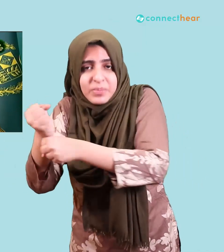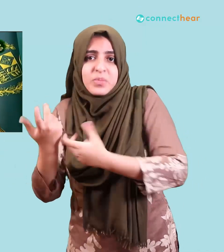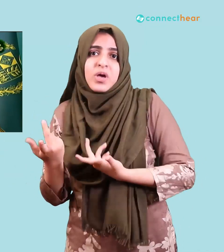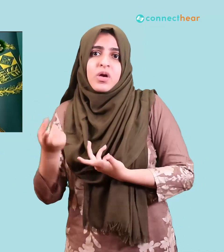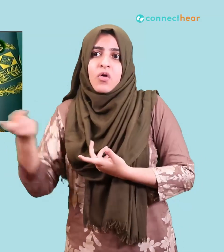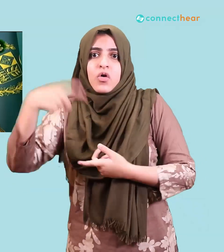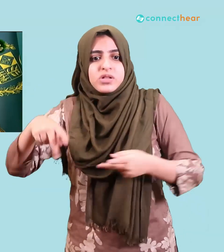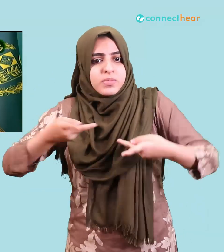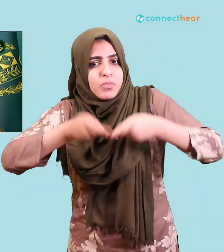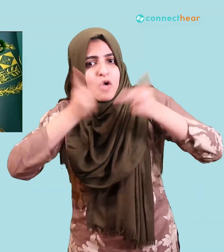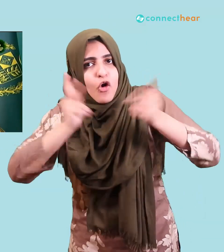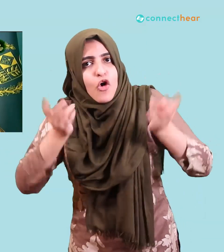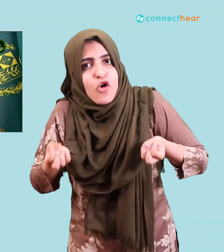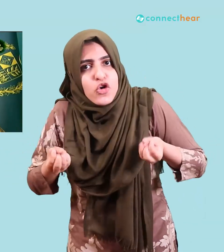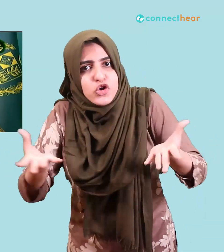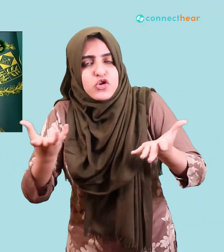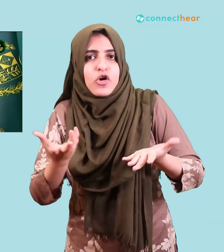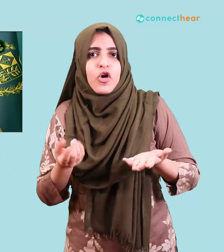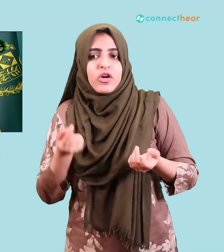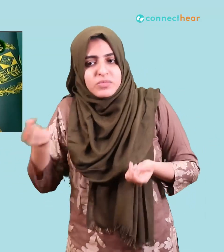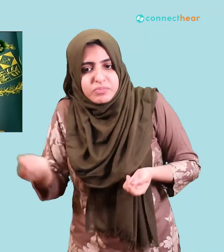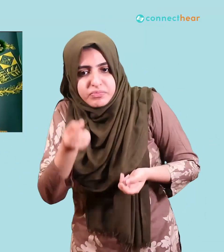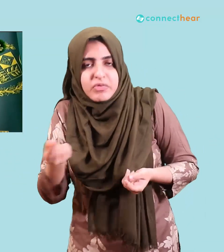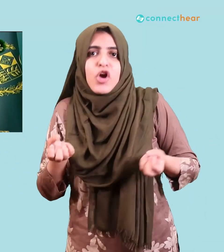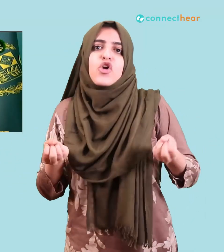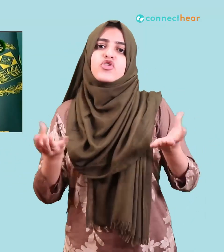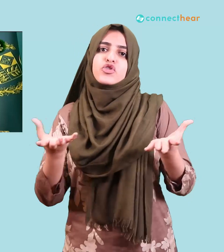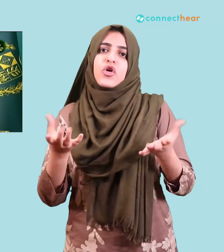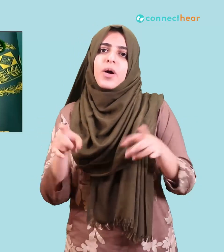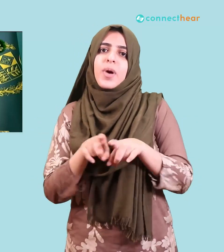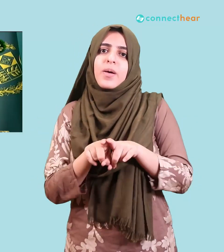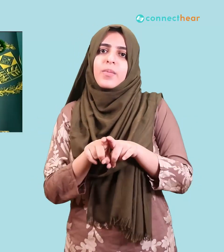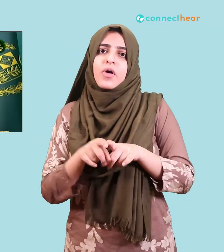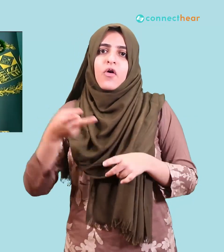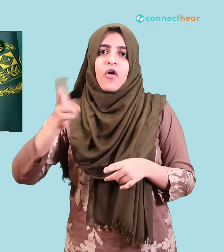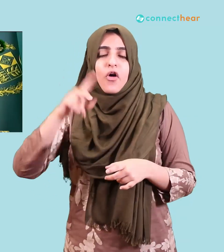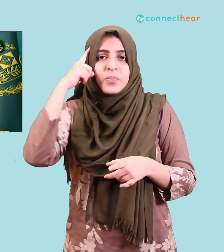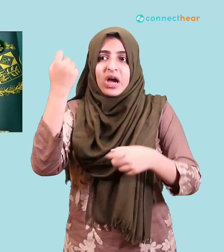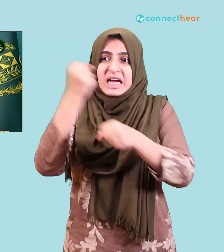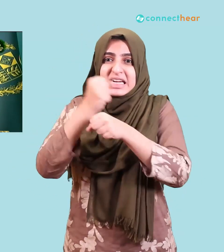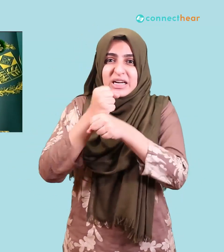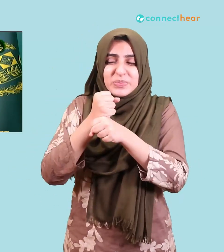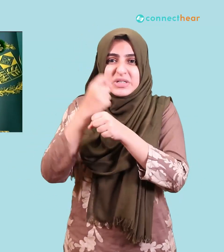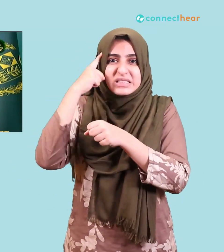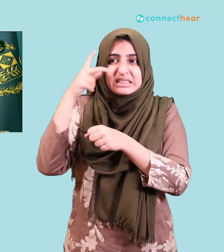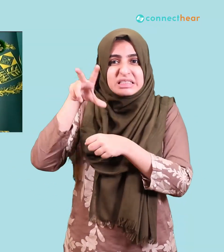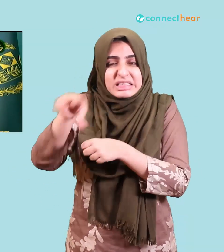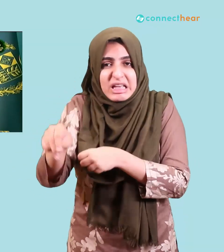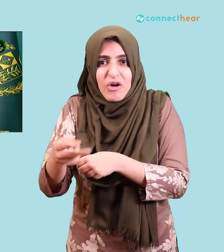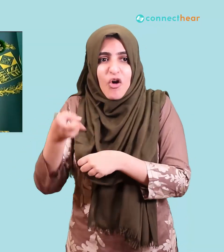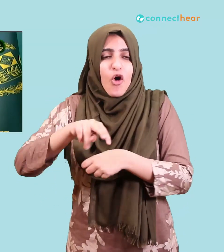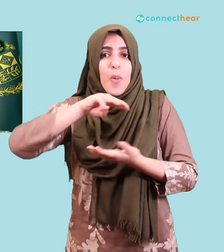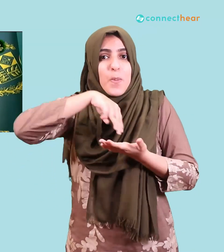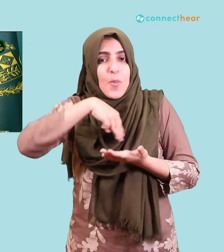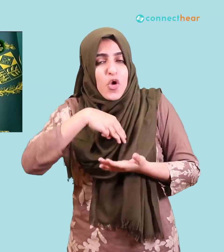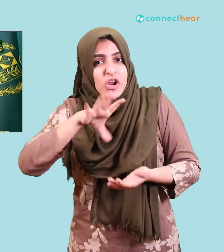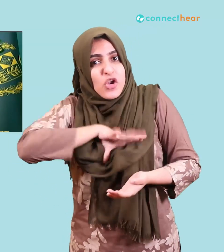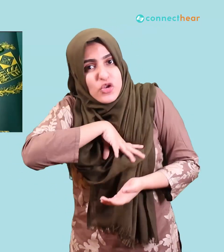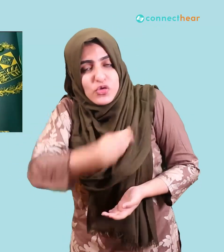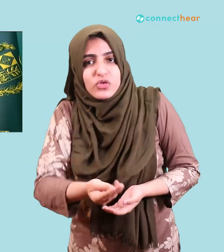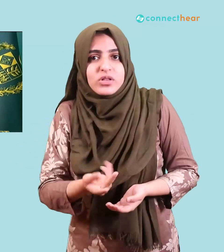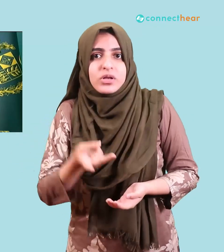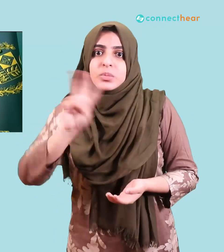پارٹی, وہ بھی بیچ میں شامل ہو گئی کہ کسی طرح گورنمنٹ کو ڈیسٹیبلائز کریں, ملک کو نقصان پہنچائیں. ساتھ